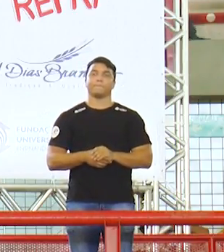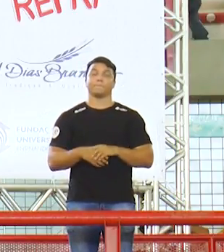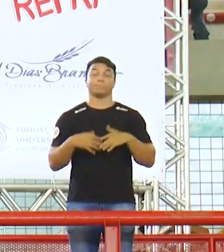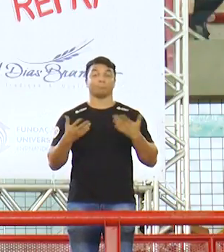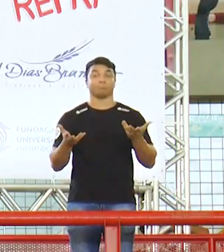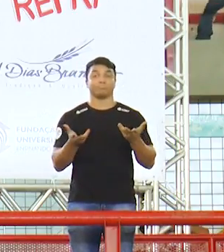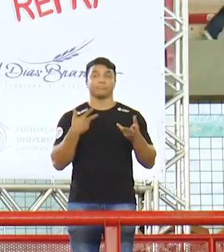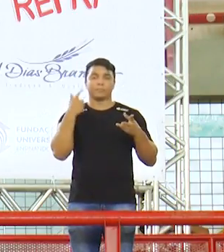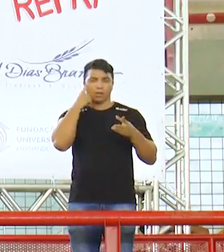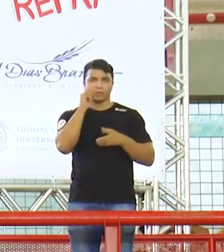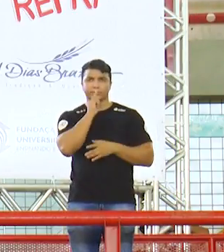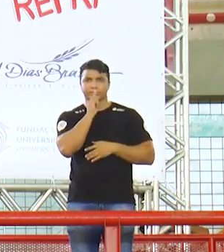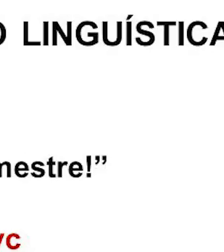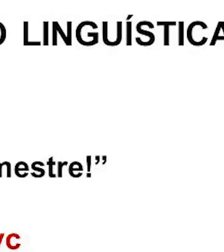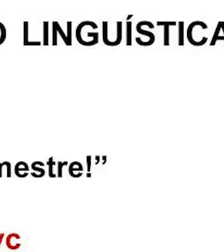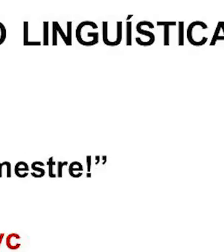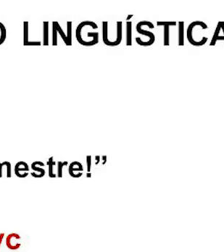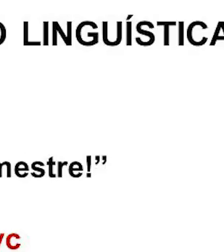Tá aí um exemplo para você, ó.